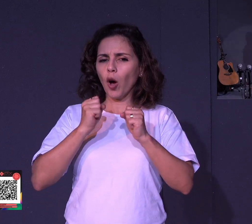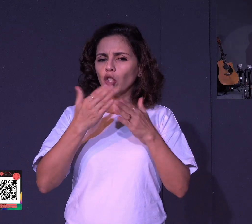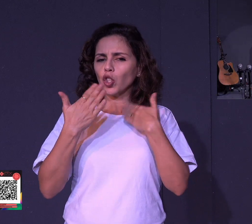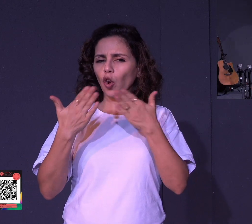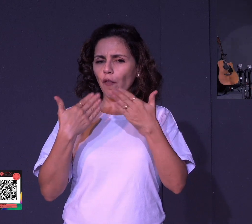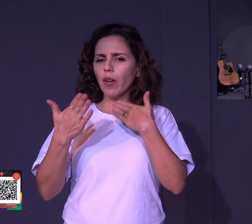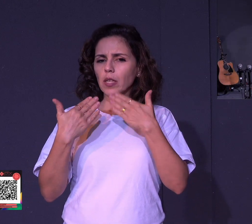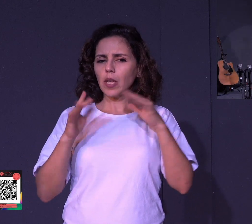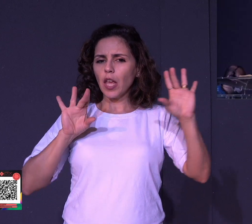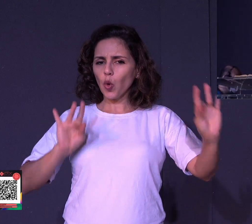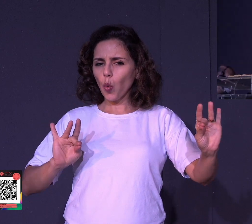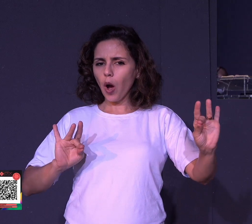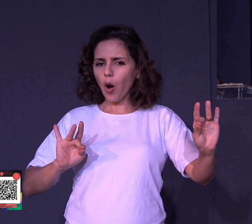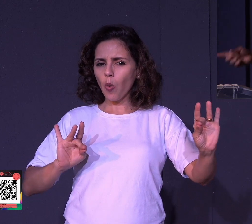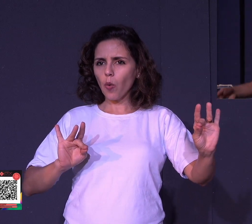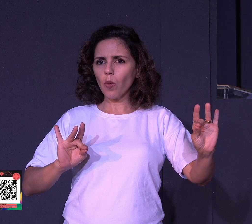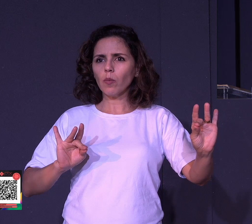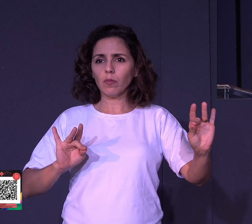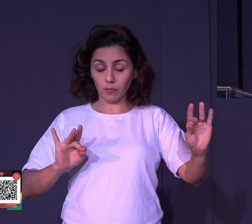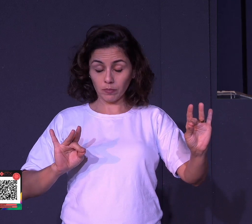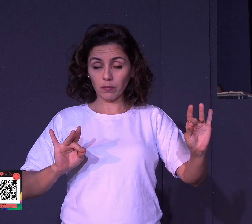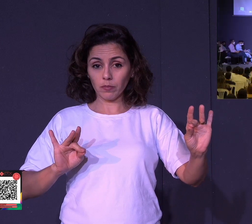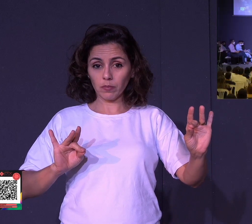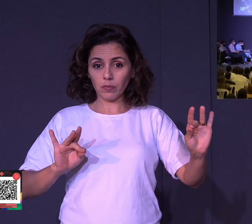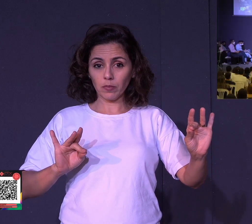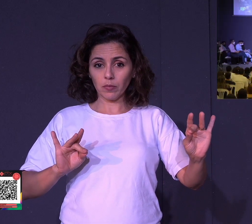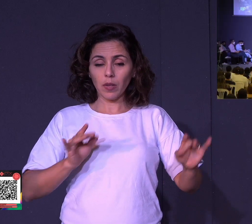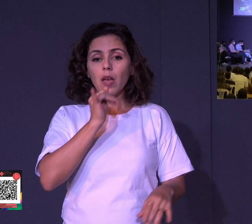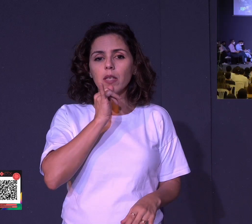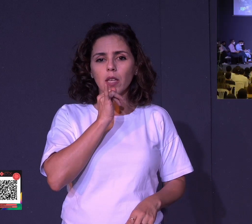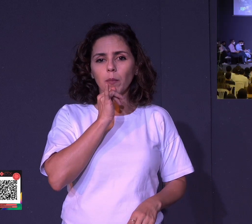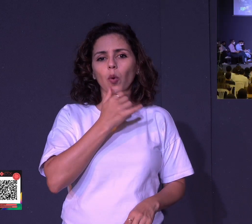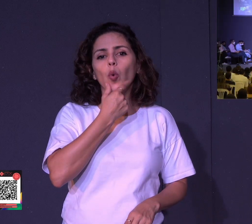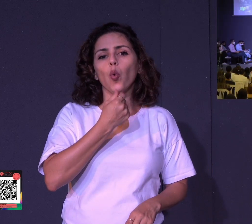de trabalho, você pode falar na frente da sua esposa.